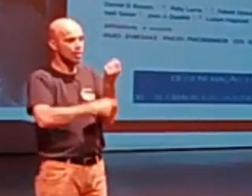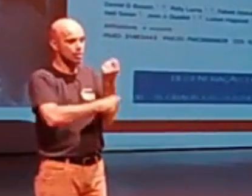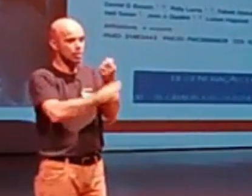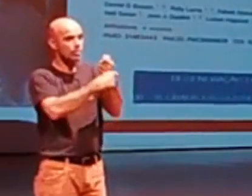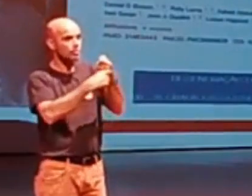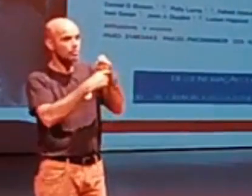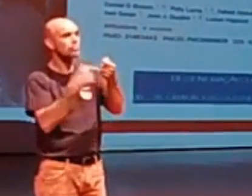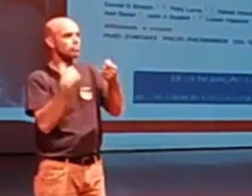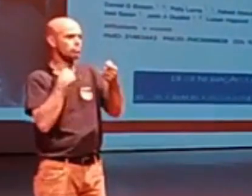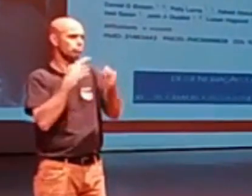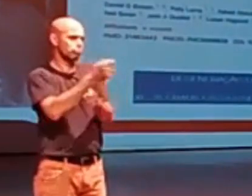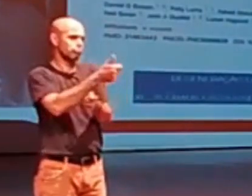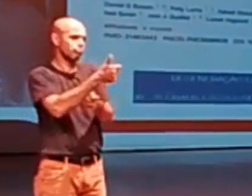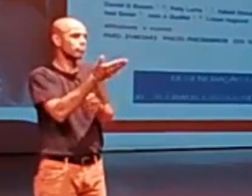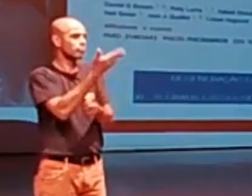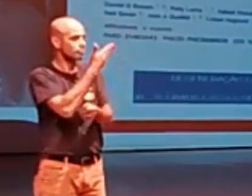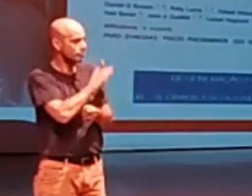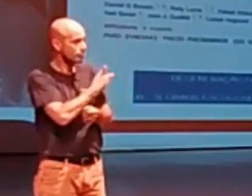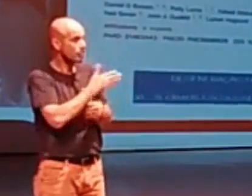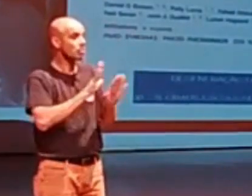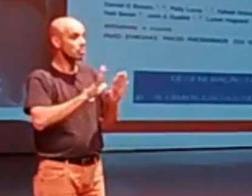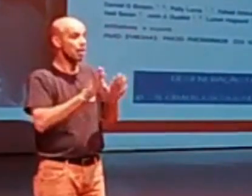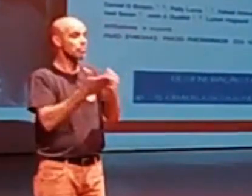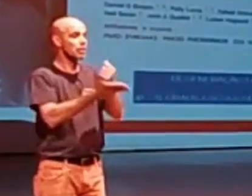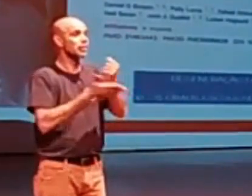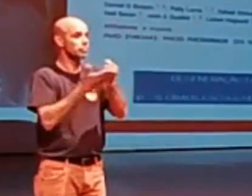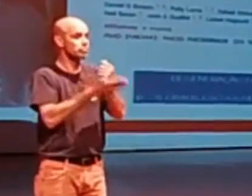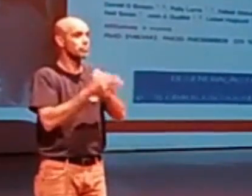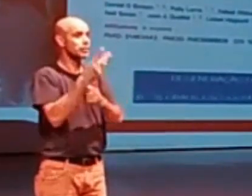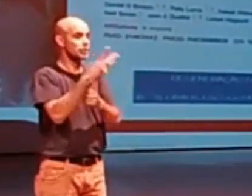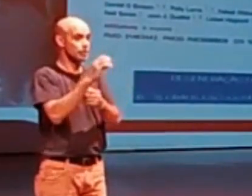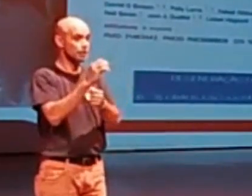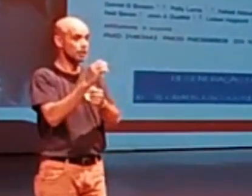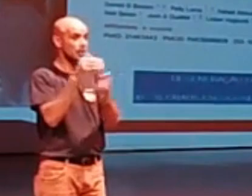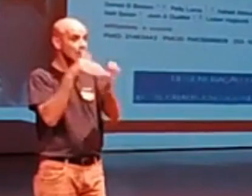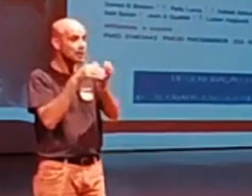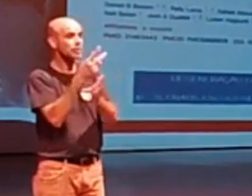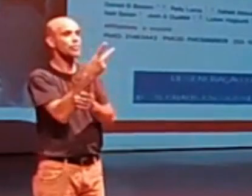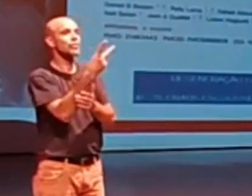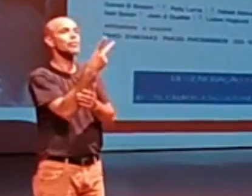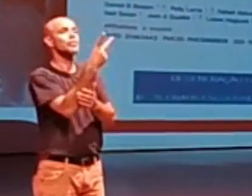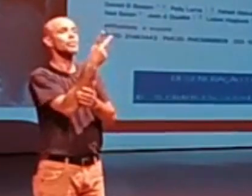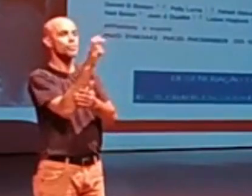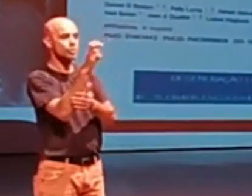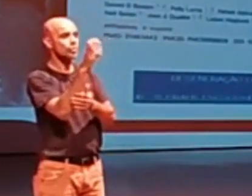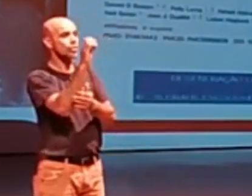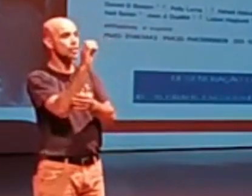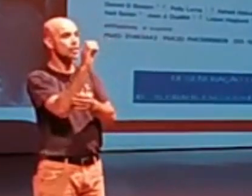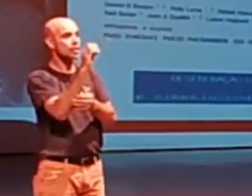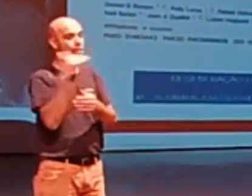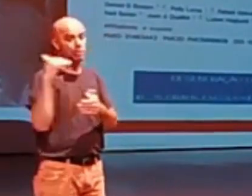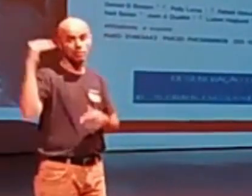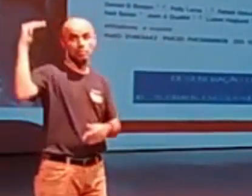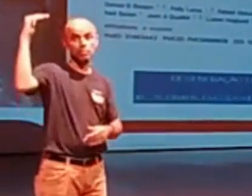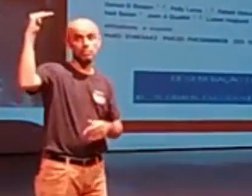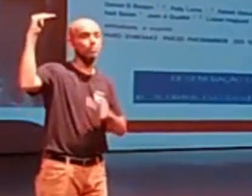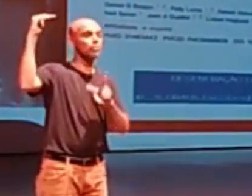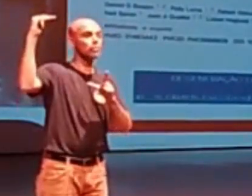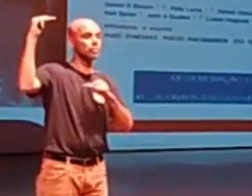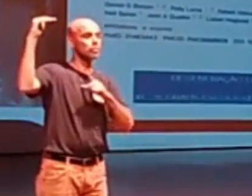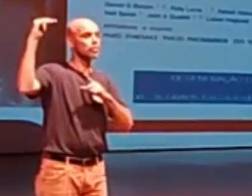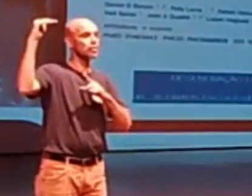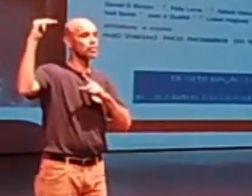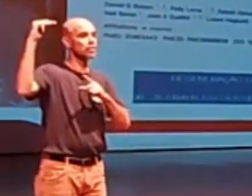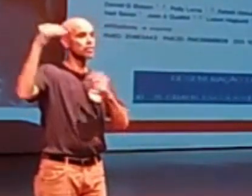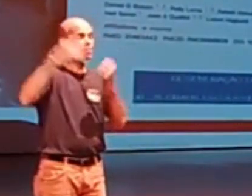casos que eu estava falando, é pouco. Mas basicamente, já com 30 a 35 graus, existem alguns trabalhos mostrando que na vida adulta, você tem uma prevalência